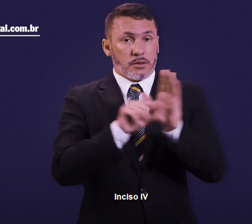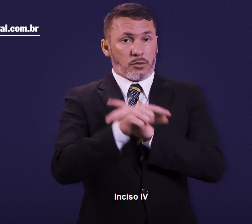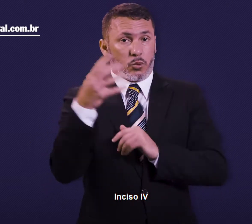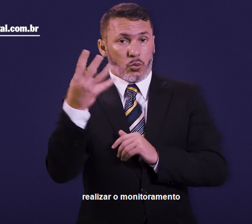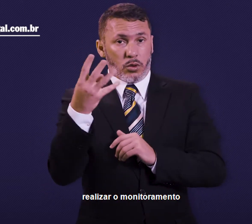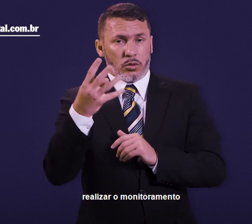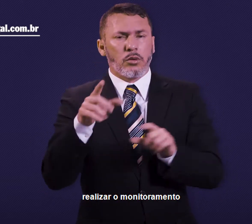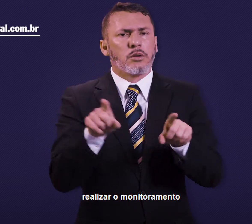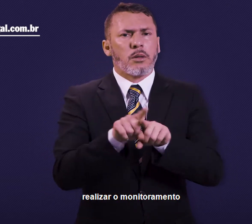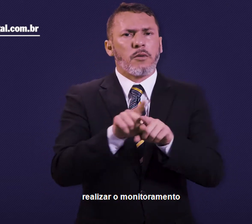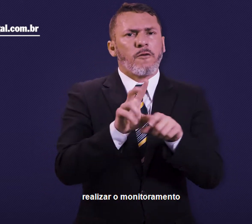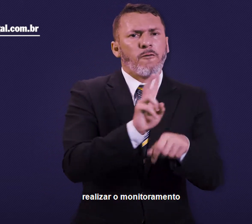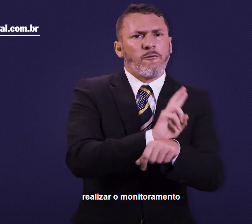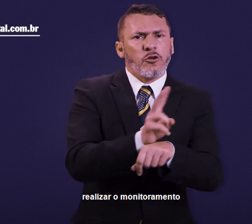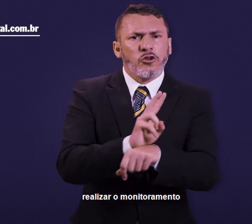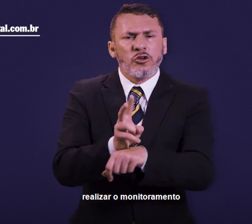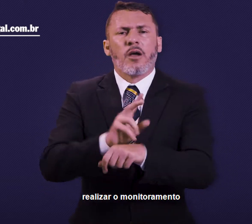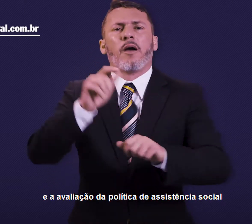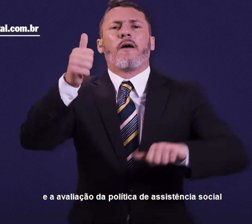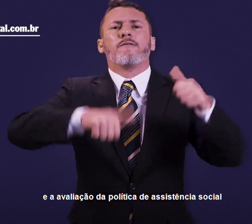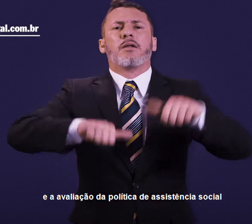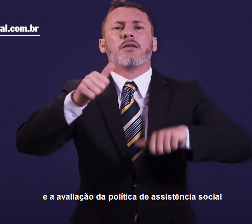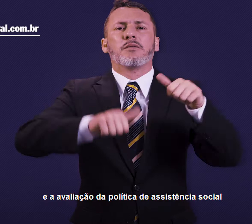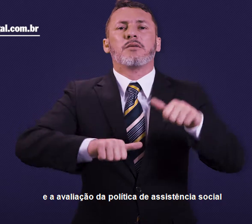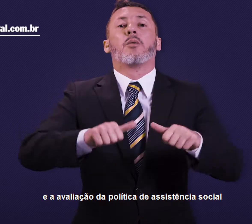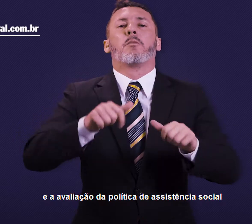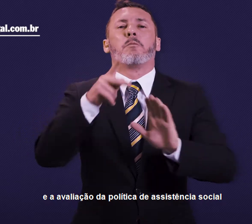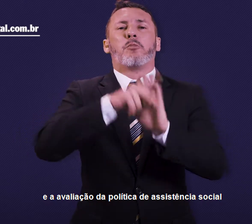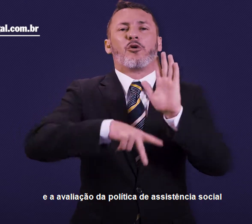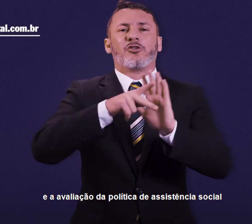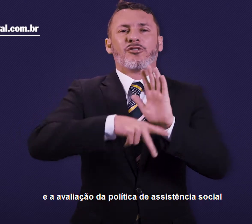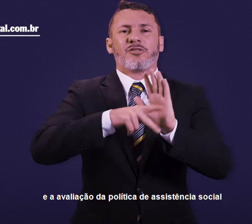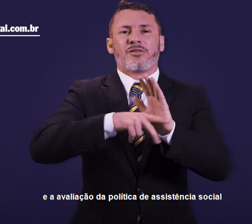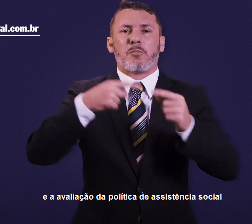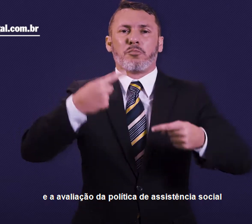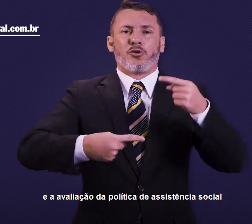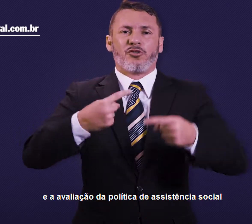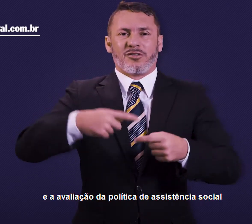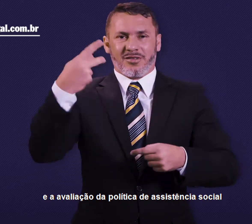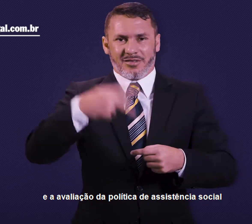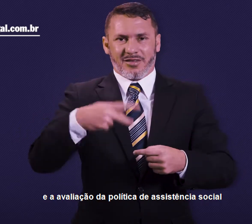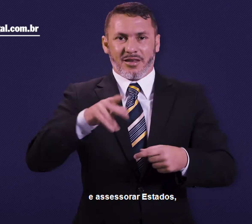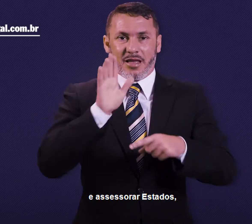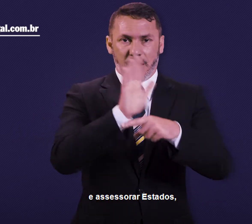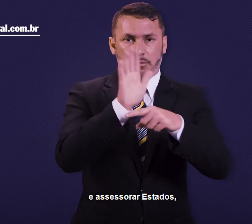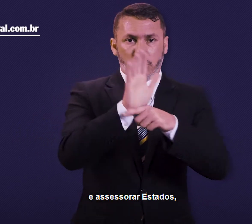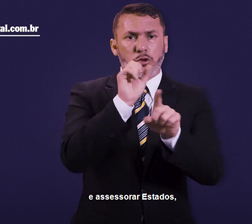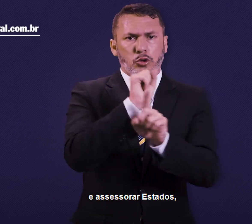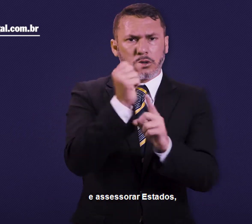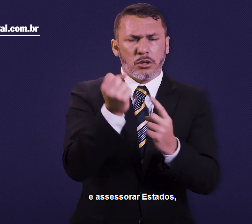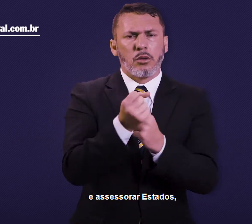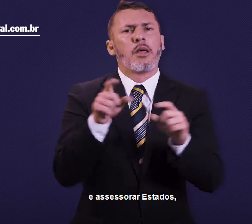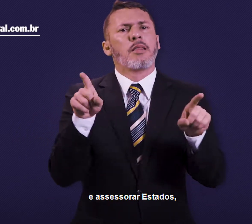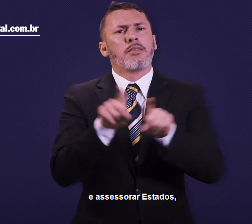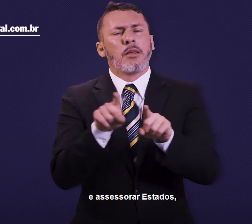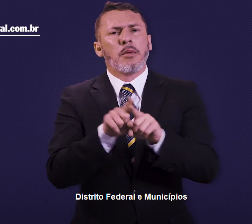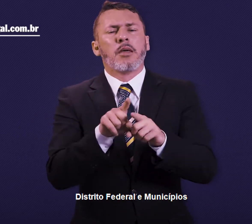4. Realizar o monitoramento e a avaliação da política de assistência social e assessorar estados,